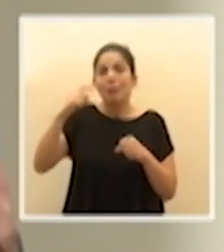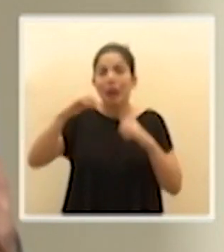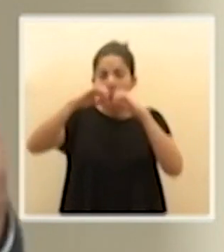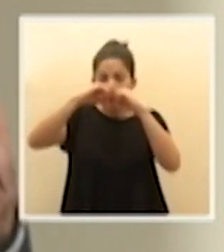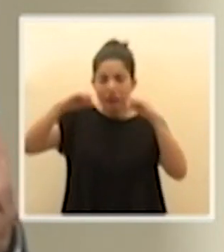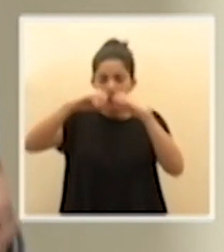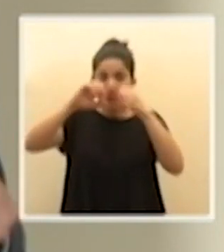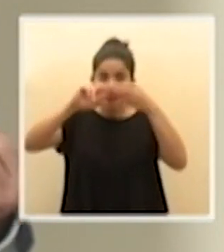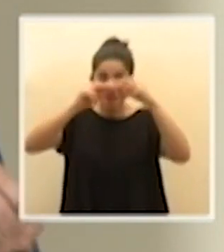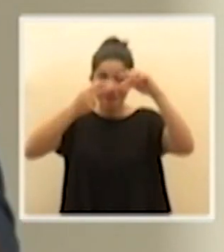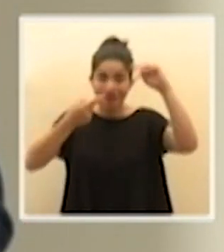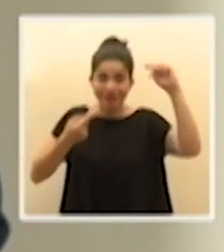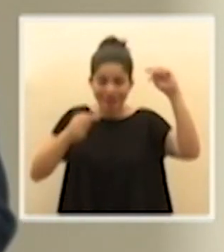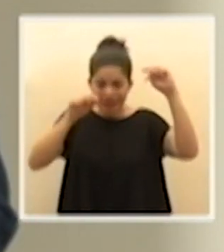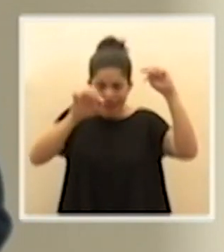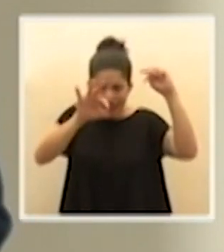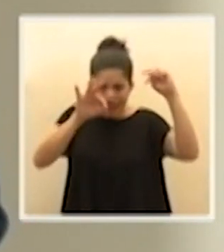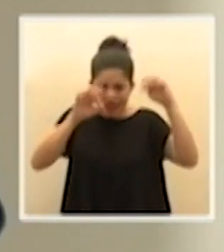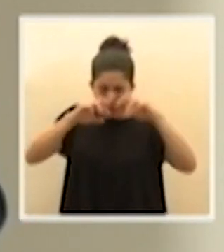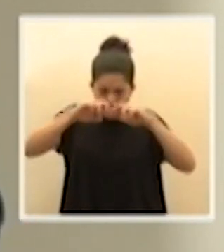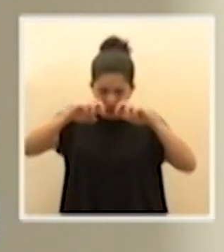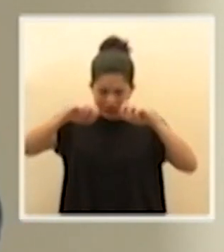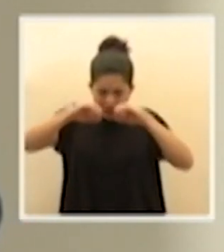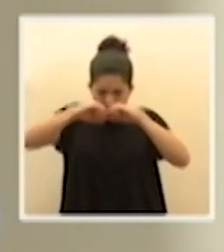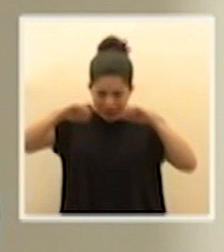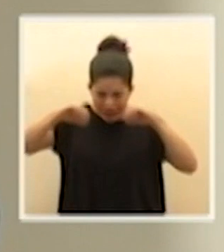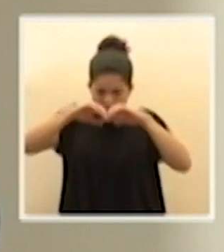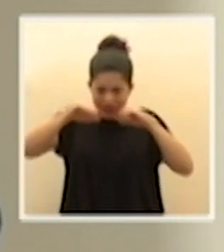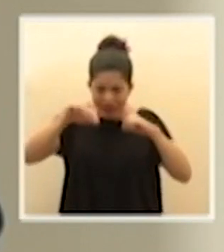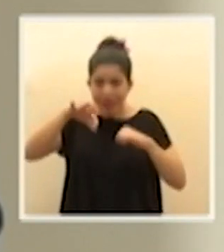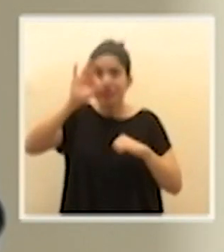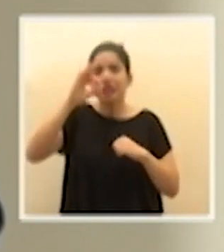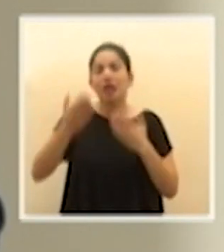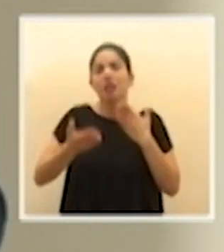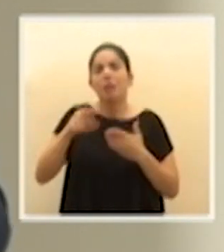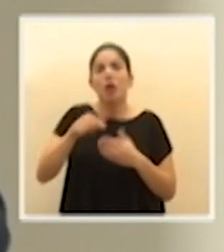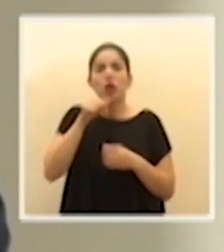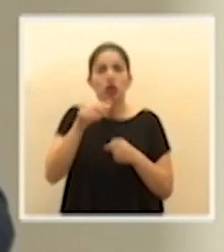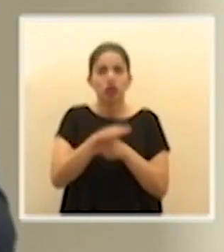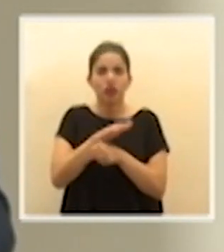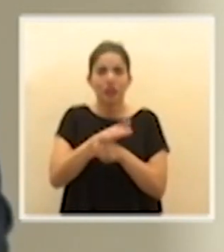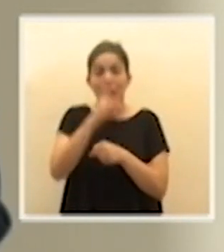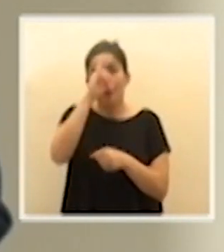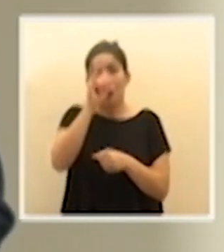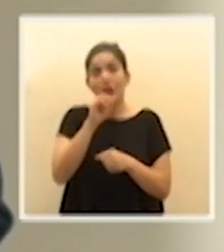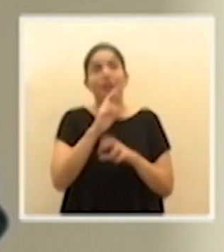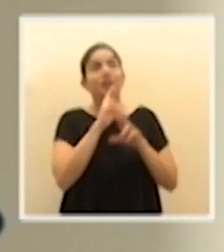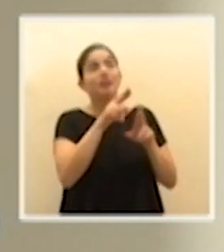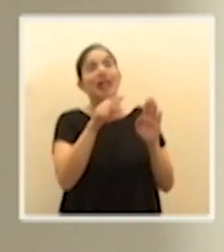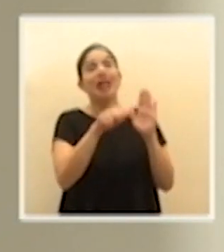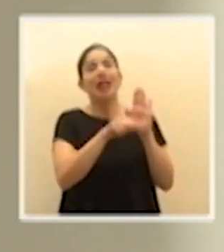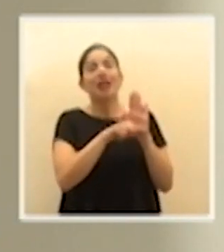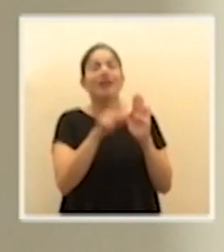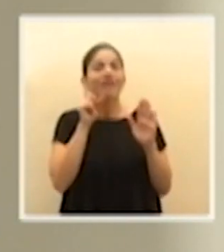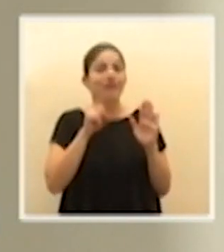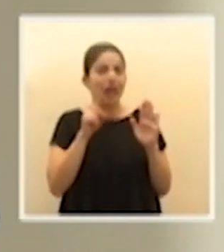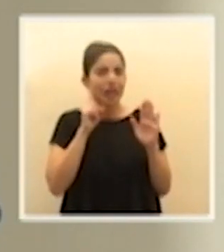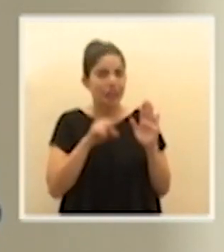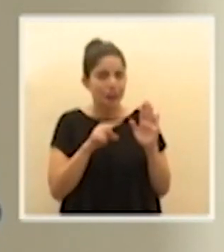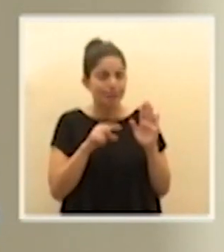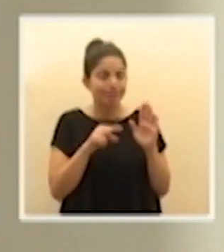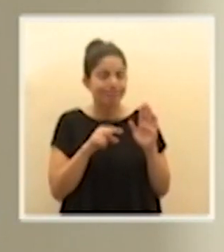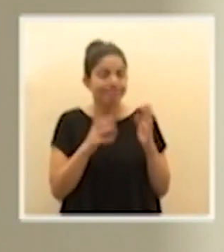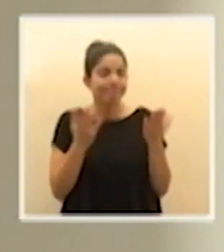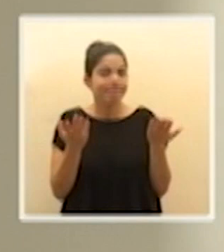material genético del virus y detectarlo, y que eso esté generando un negativo falso.